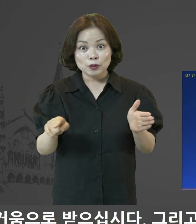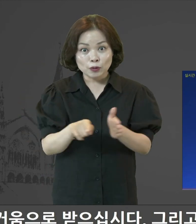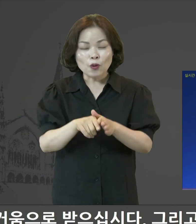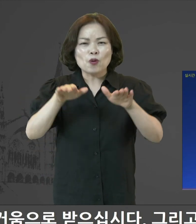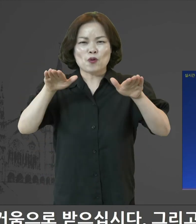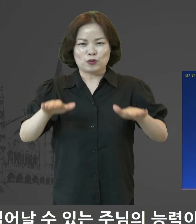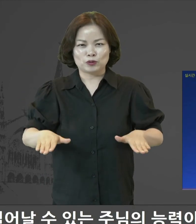오늘도 힘내고, 또 우리 가운데 기도의 힘 특별히 내셔서 나를 위해서, 가족을 위해서, 또 주님의 사람들을